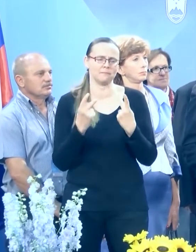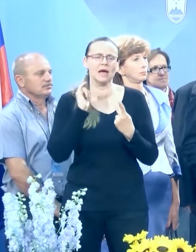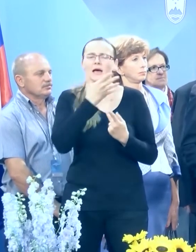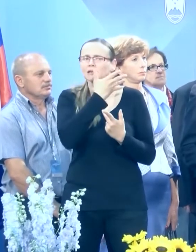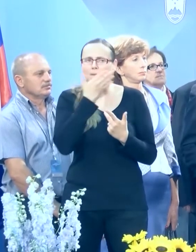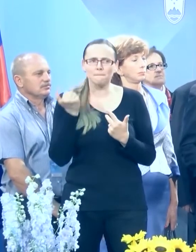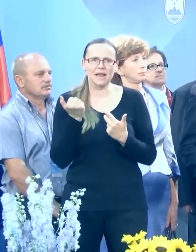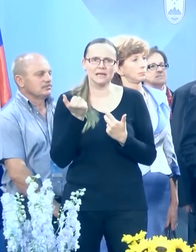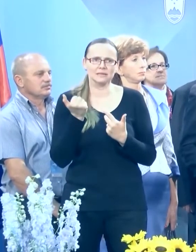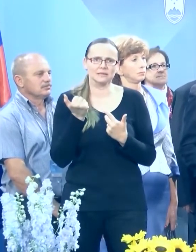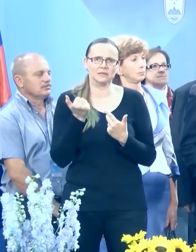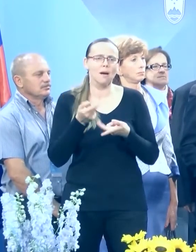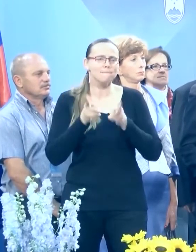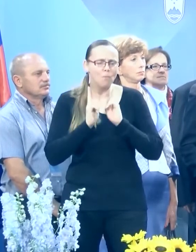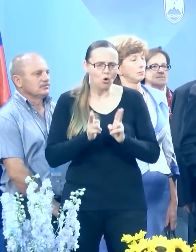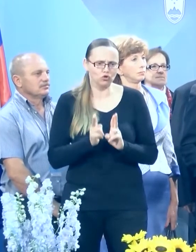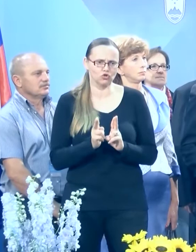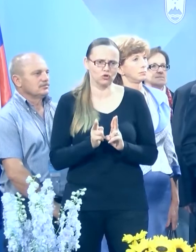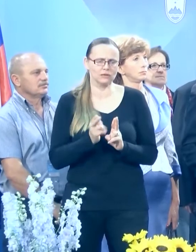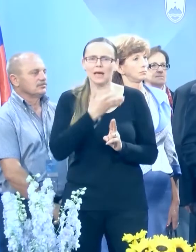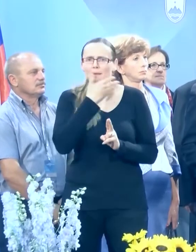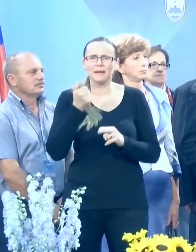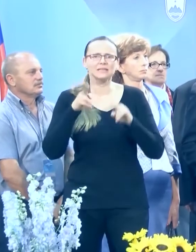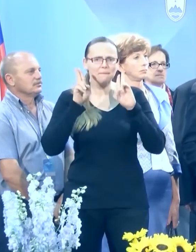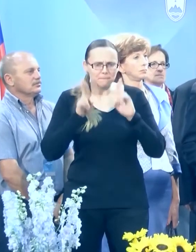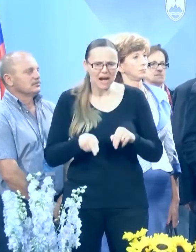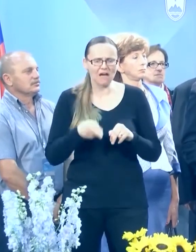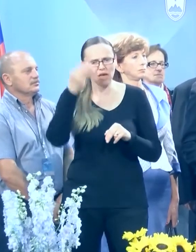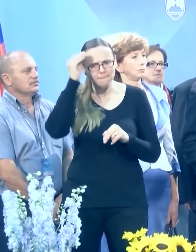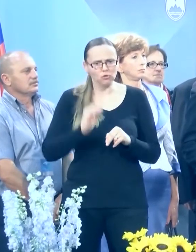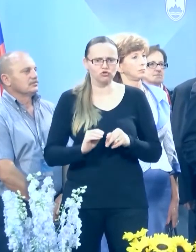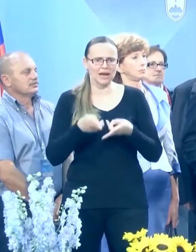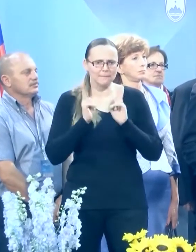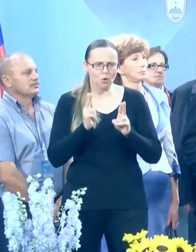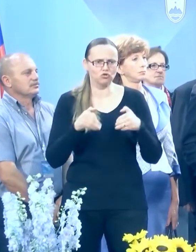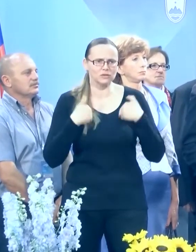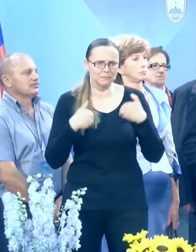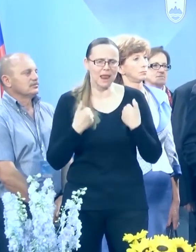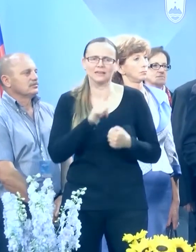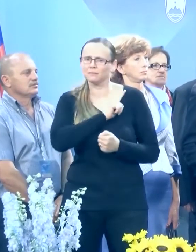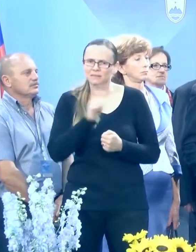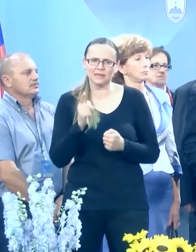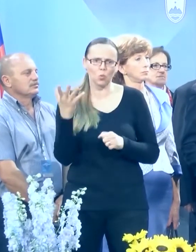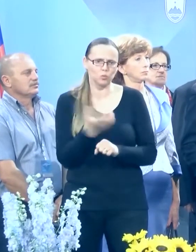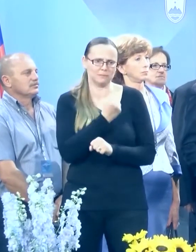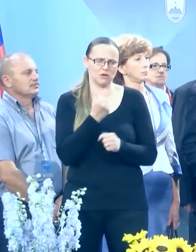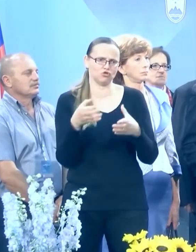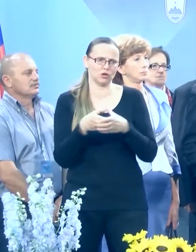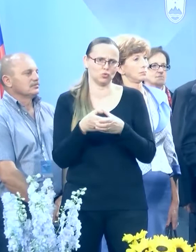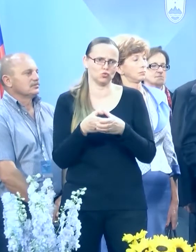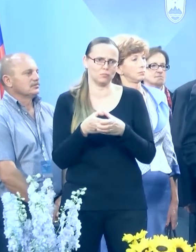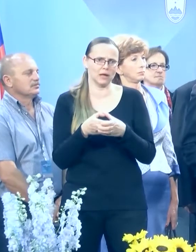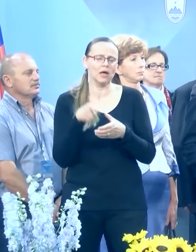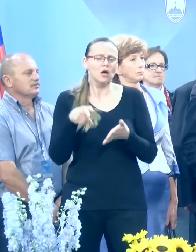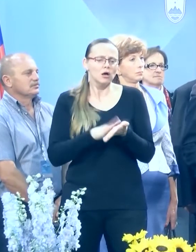brez šanse, brez prave, poštene šanse mladim ni uspešne družbe. Se pravi,